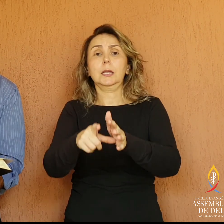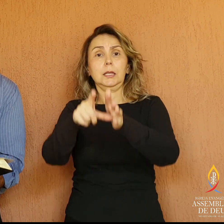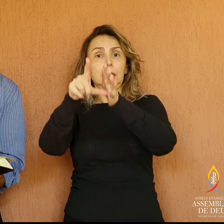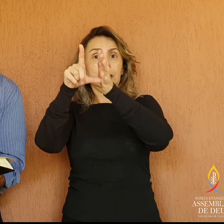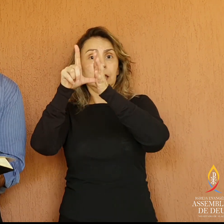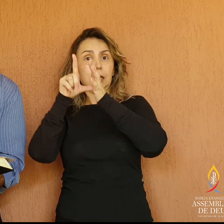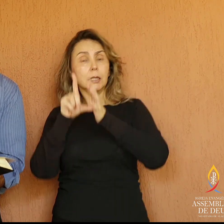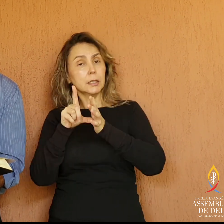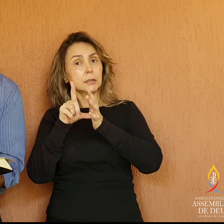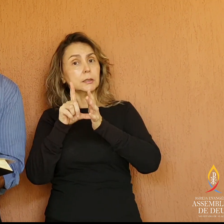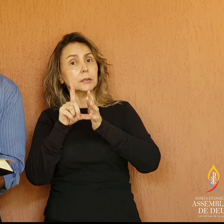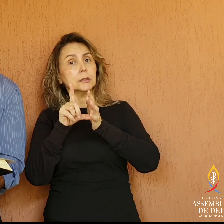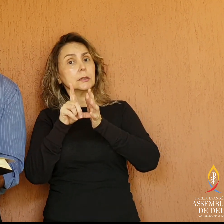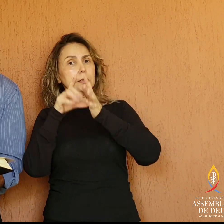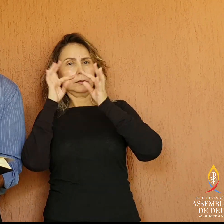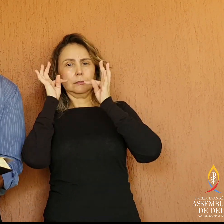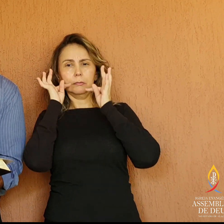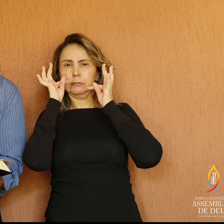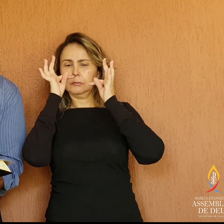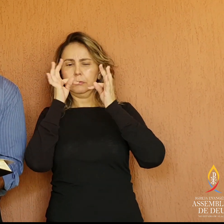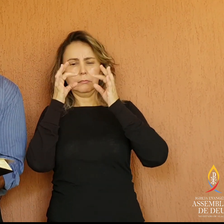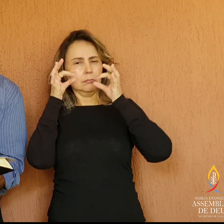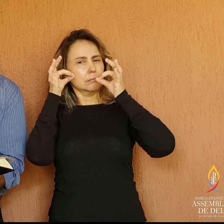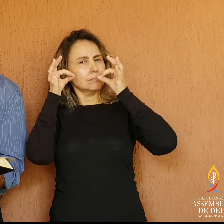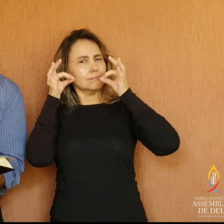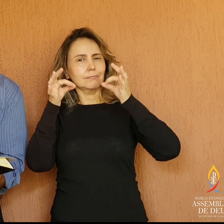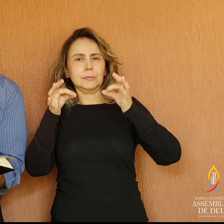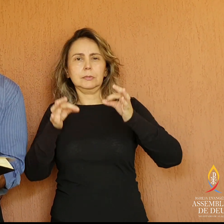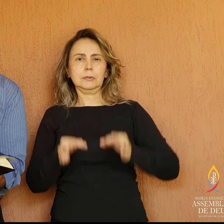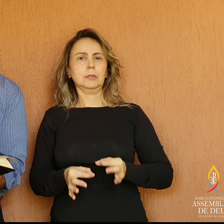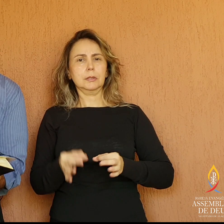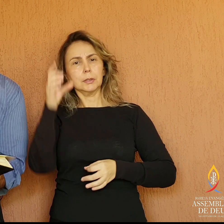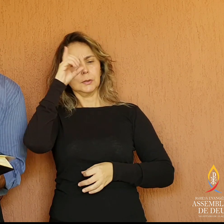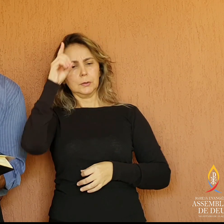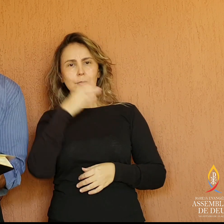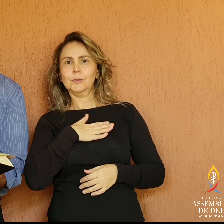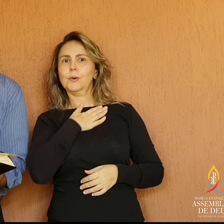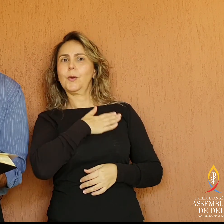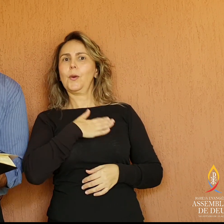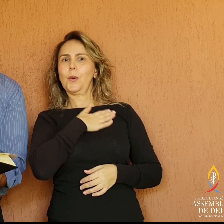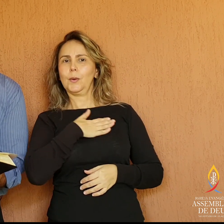transladação, alcançou o testemunho de que agradara a Deus.